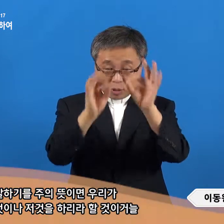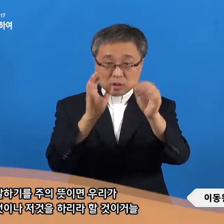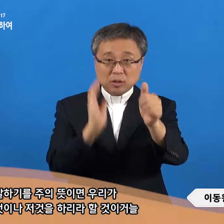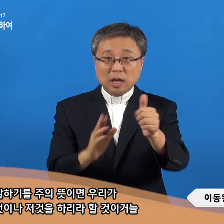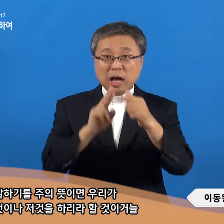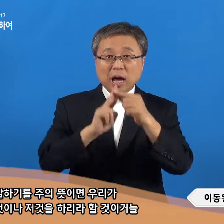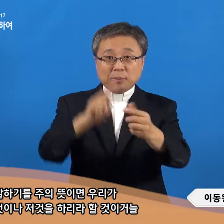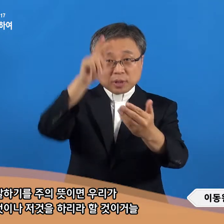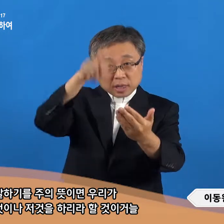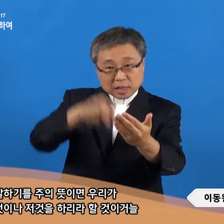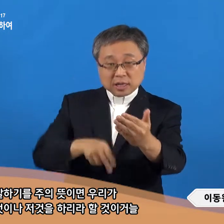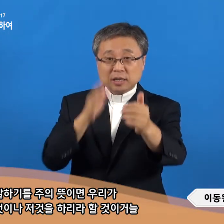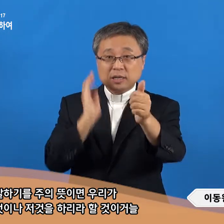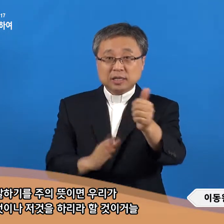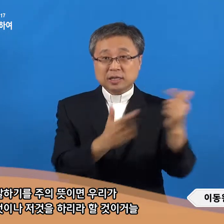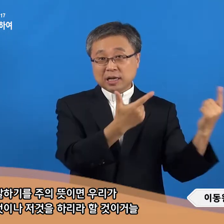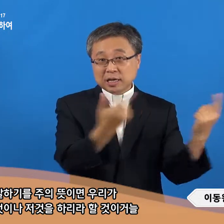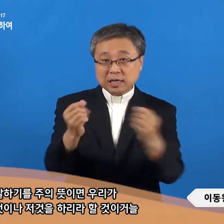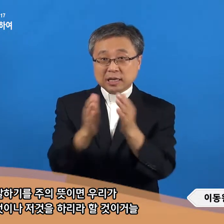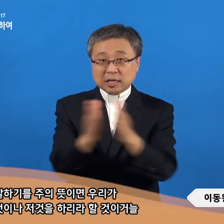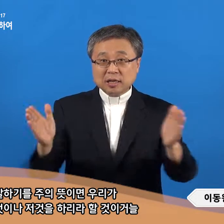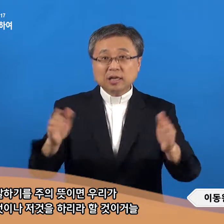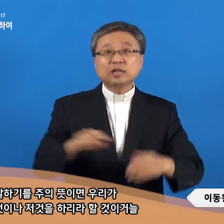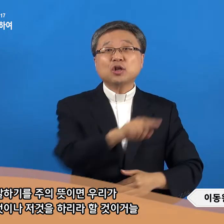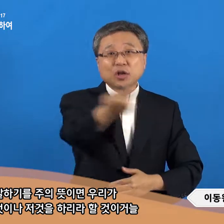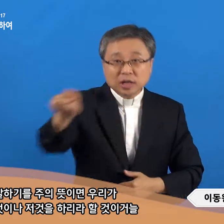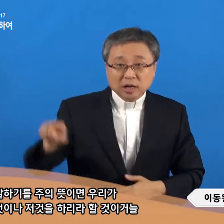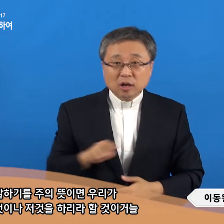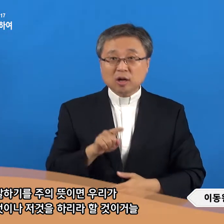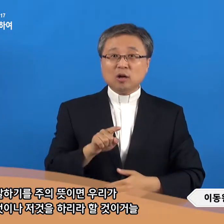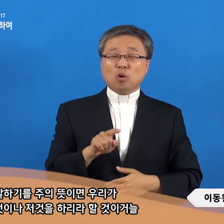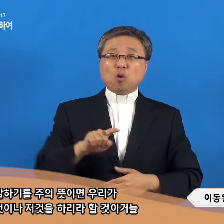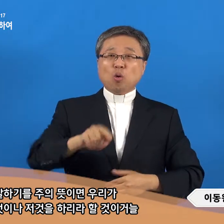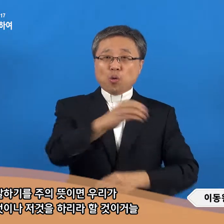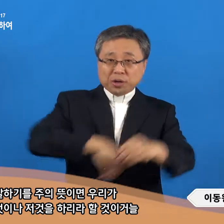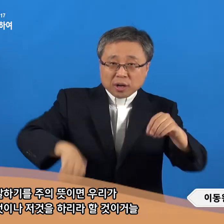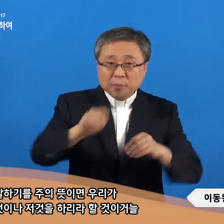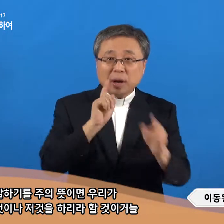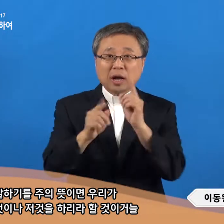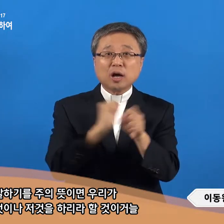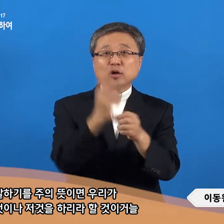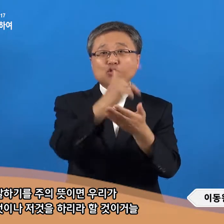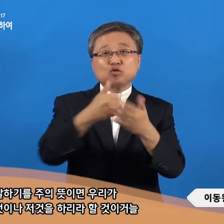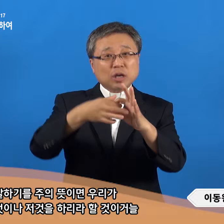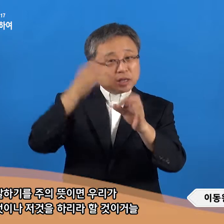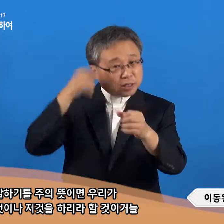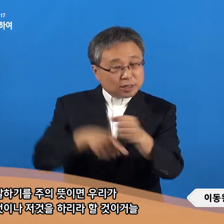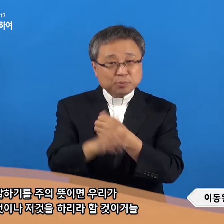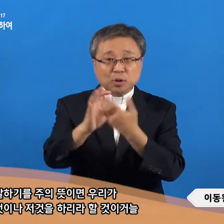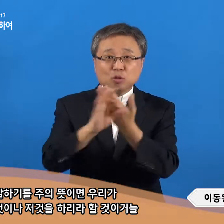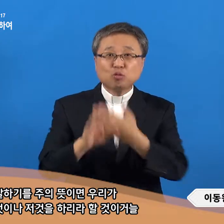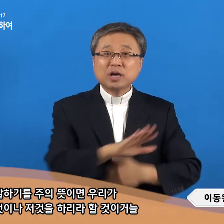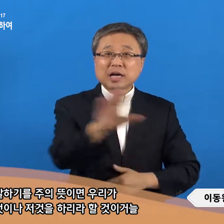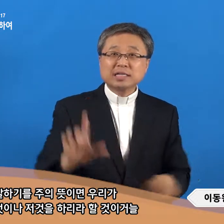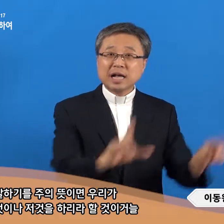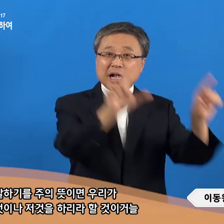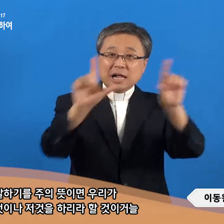같이 읽겠습니다. 다 같이 시작. 너희가 도리어 말하기를 주의 뜻이면 우리가 살기도 하고 이것이나